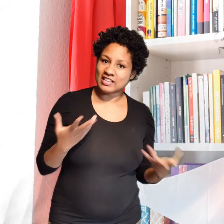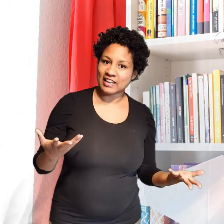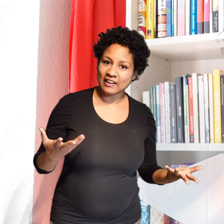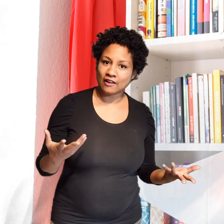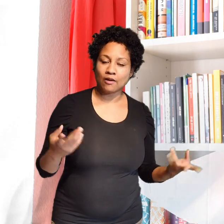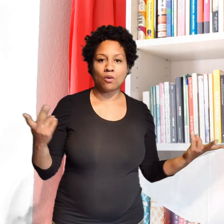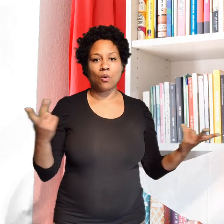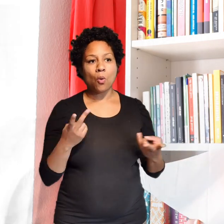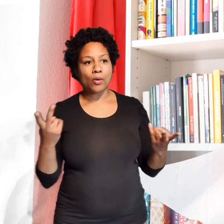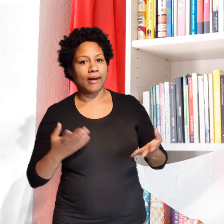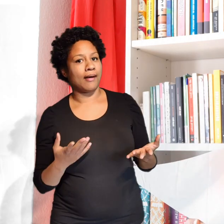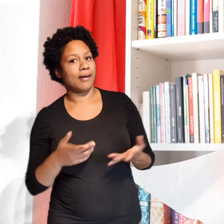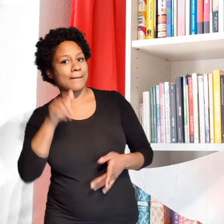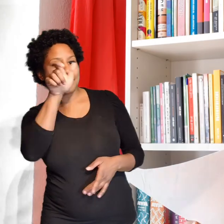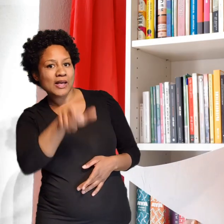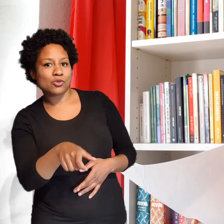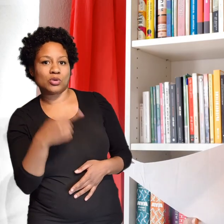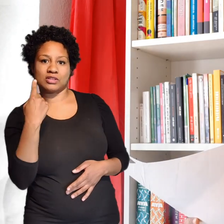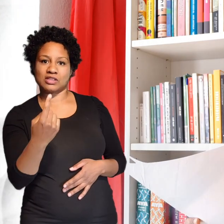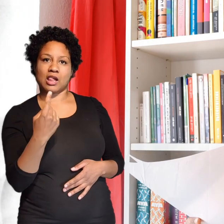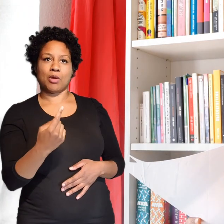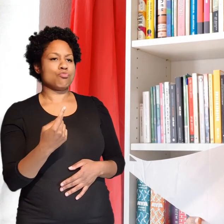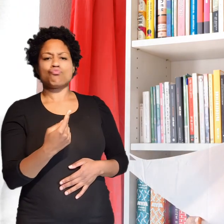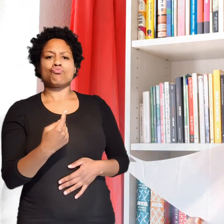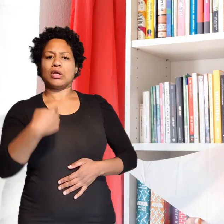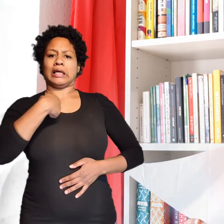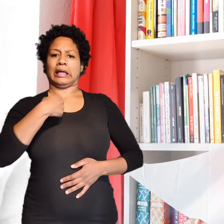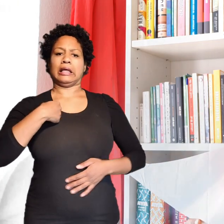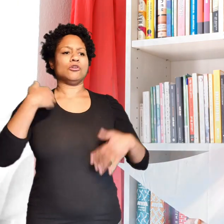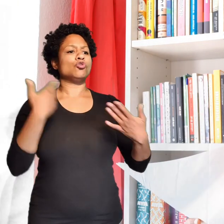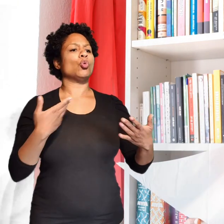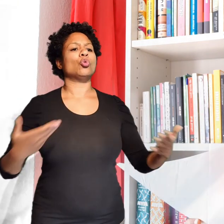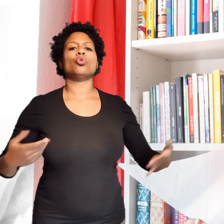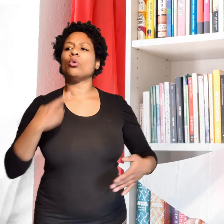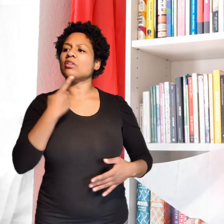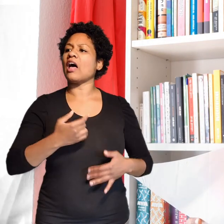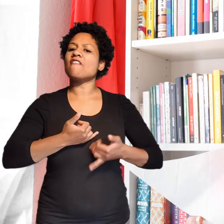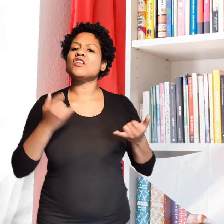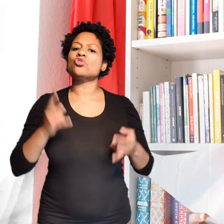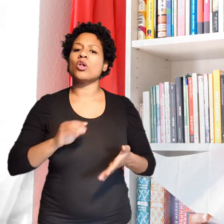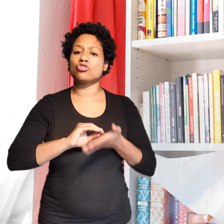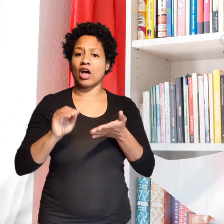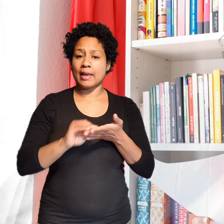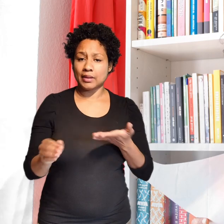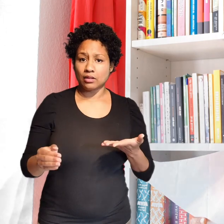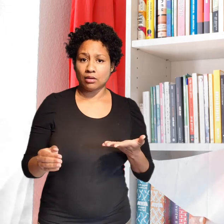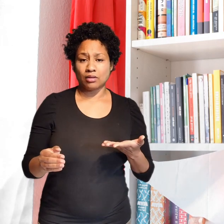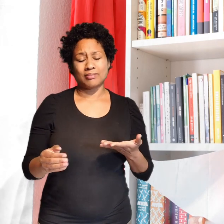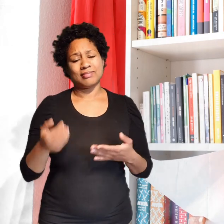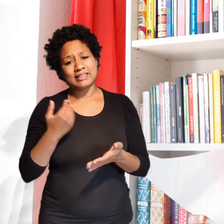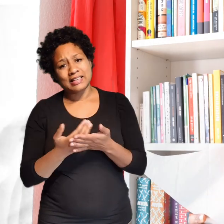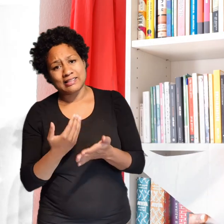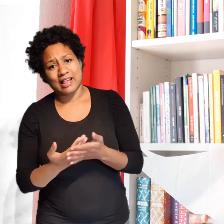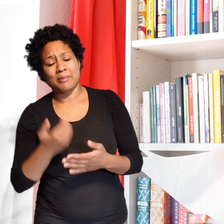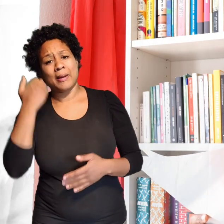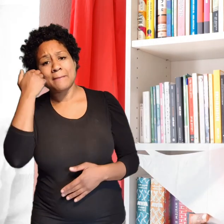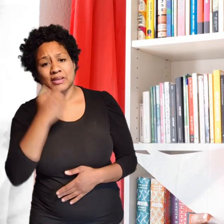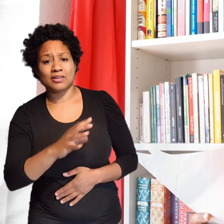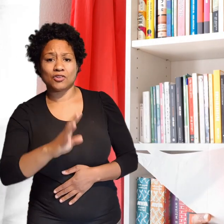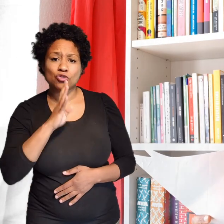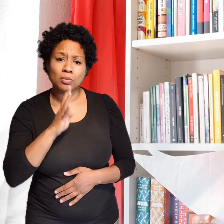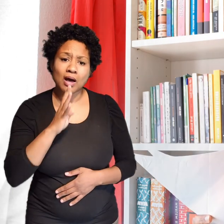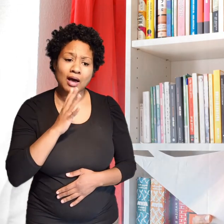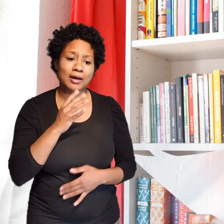einer Person, die eine alleinige Deutungshoheit für sich beansprucht, plädiere ich doch dafür, Sprache als